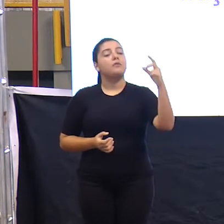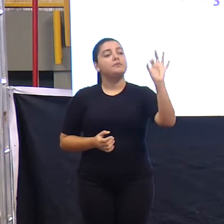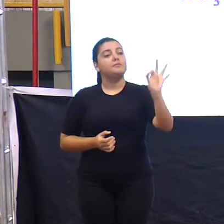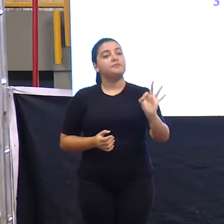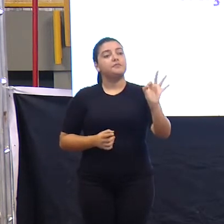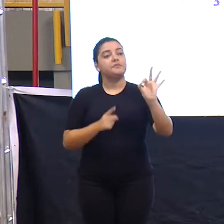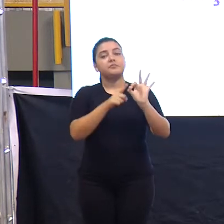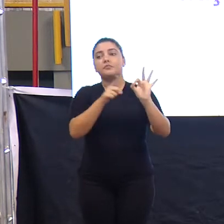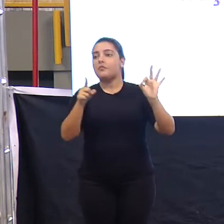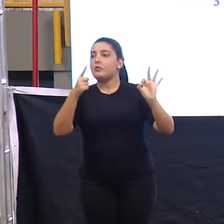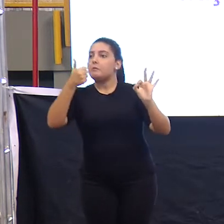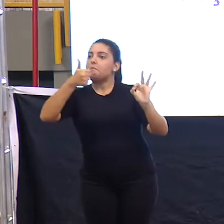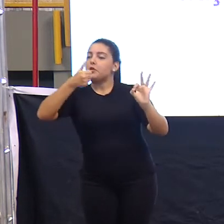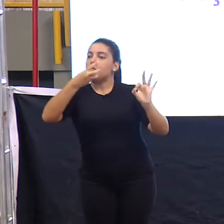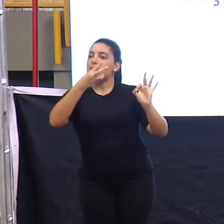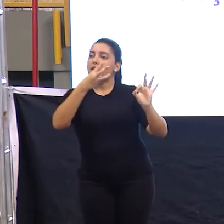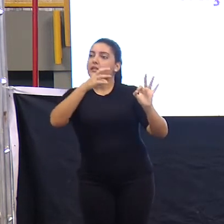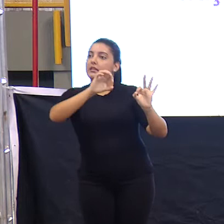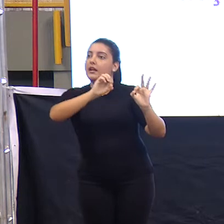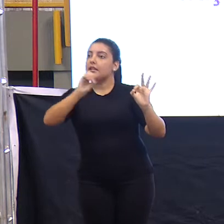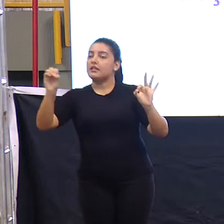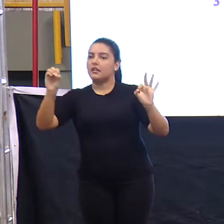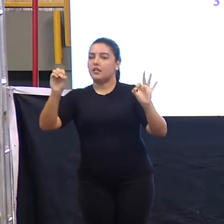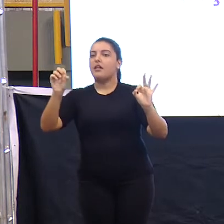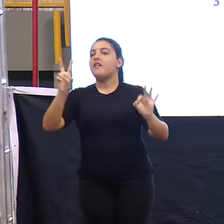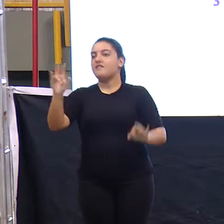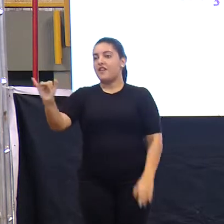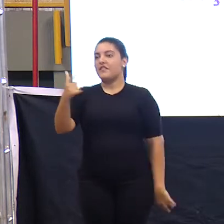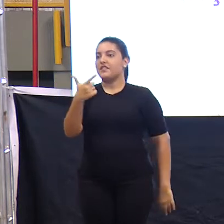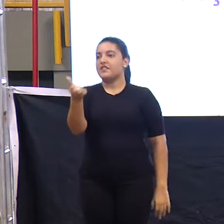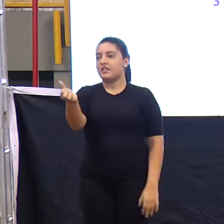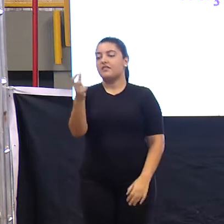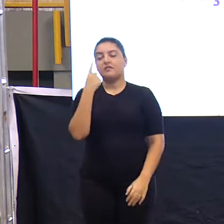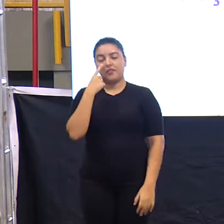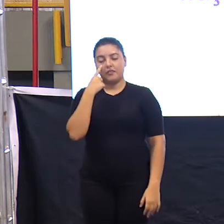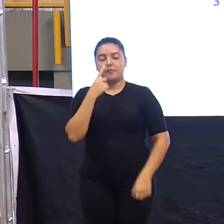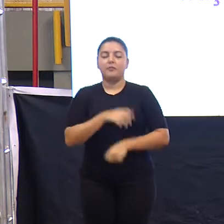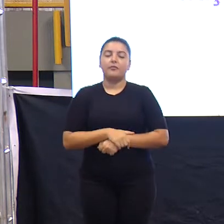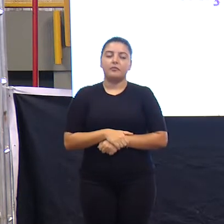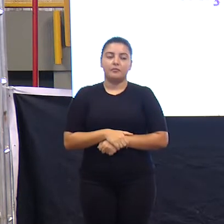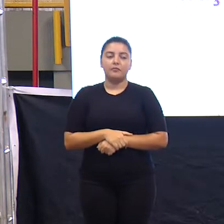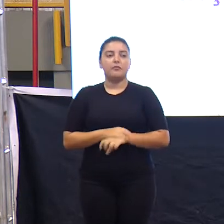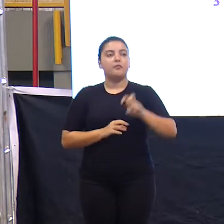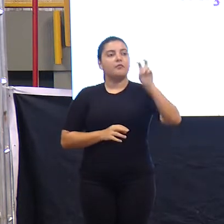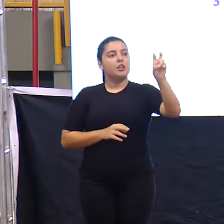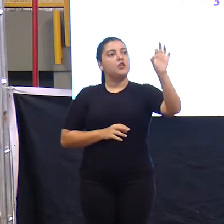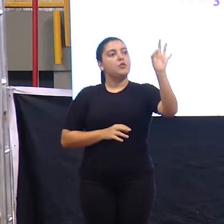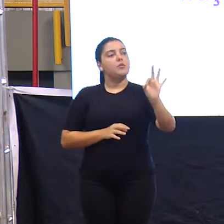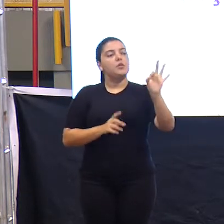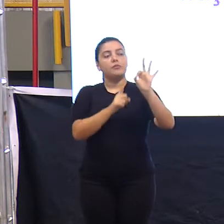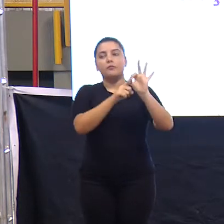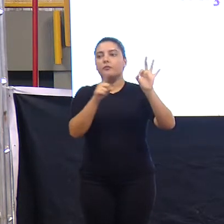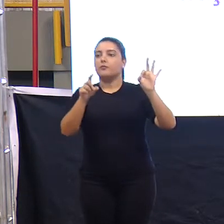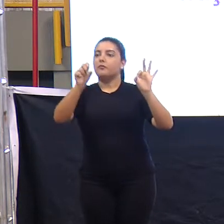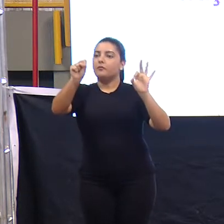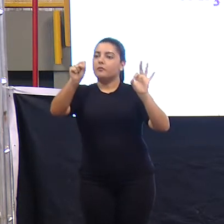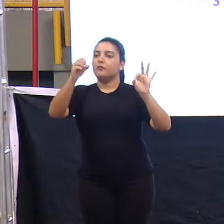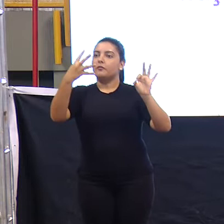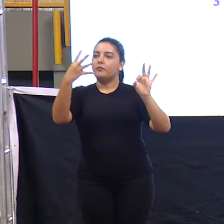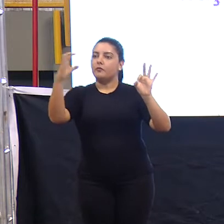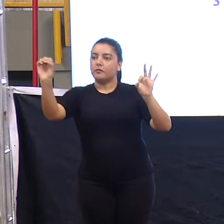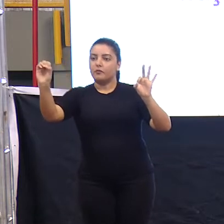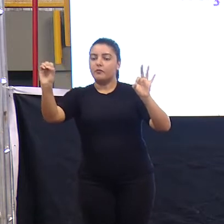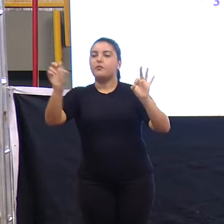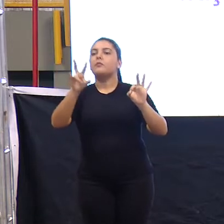de 1.300, tu vai dizer 26. Tu vai ver. Quanto é 5% de